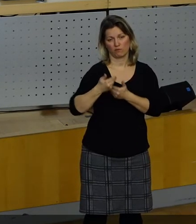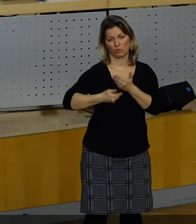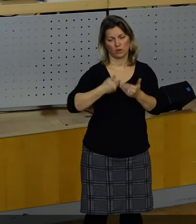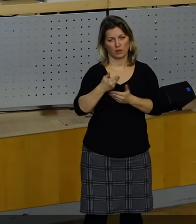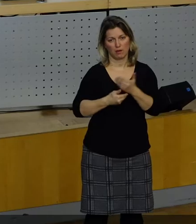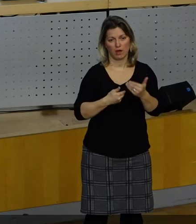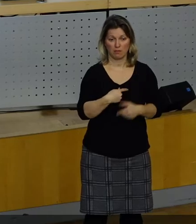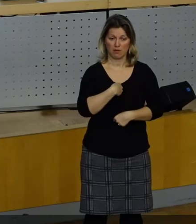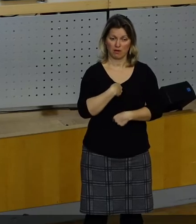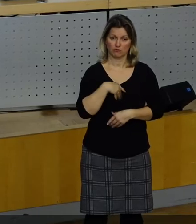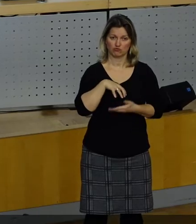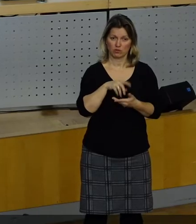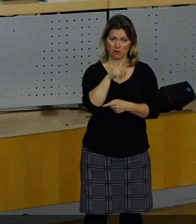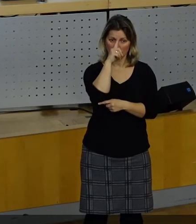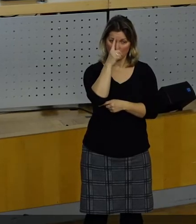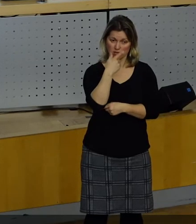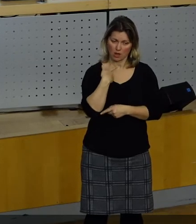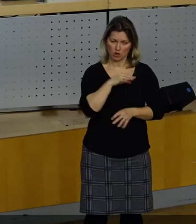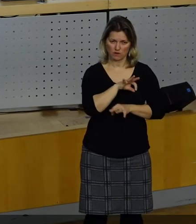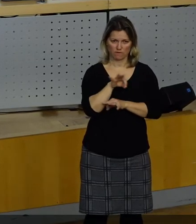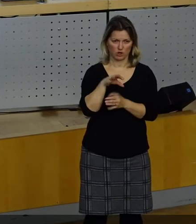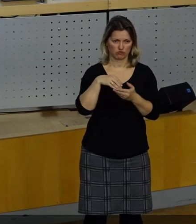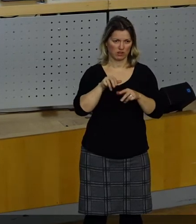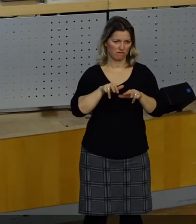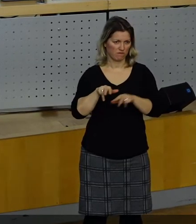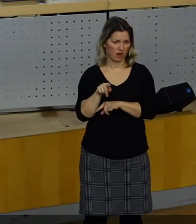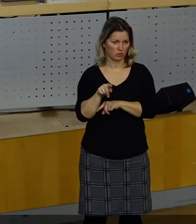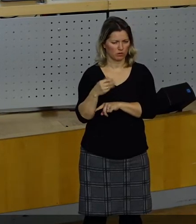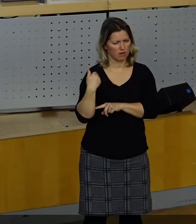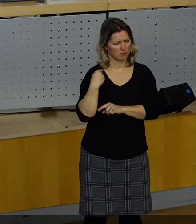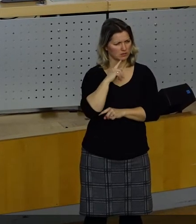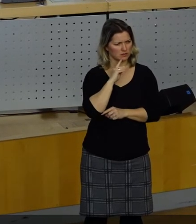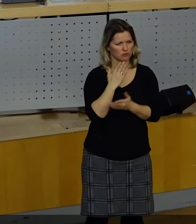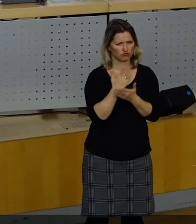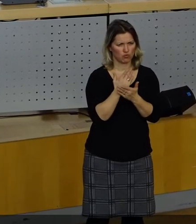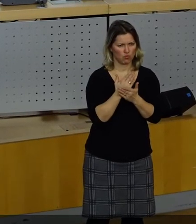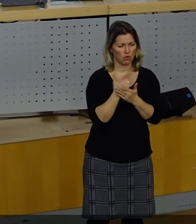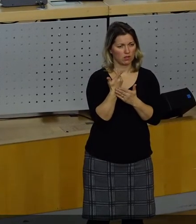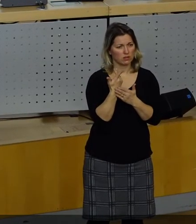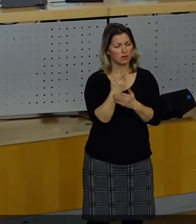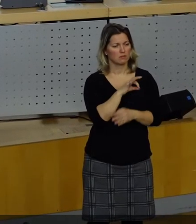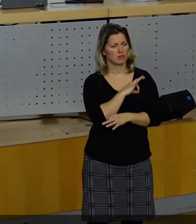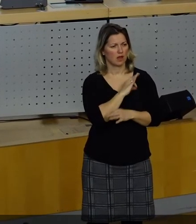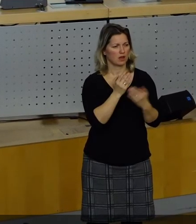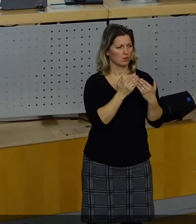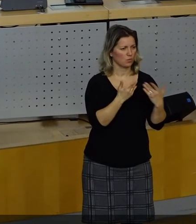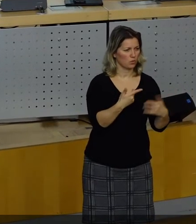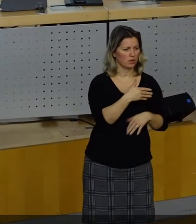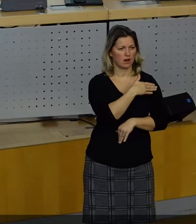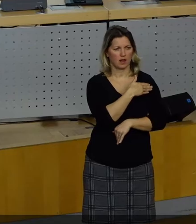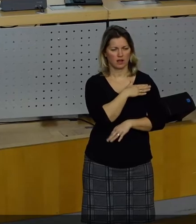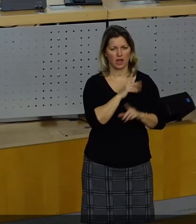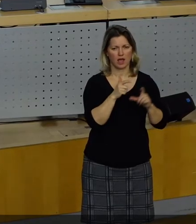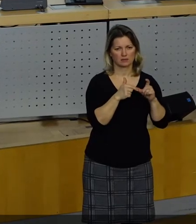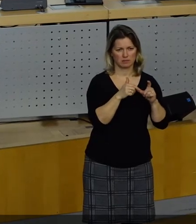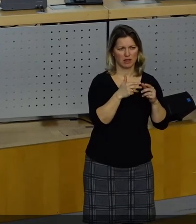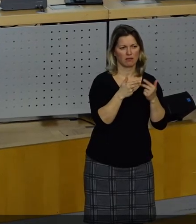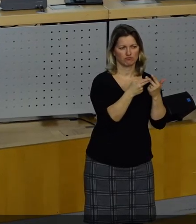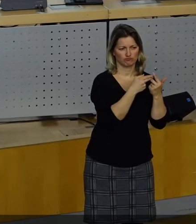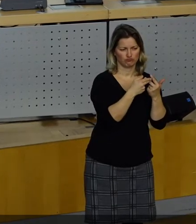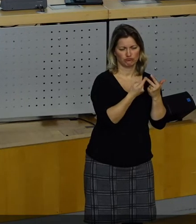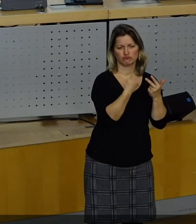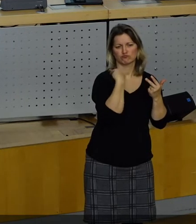Stadtrat, aber insbesondere auch für die Stadtverwaltung. Und es wurde gerade schon erwähnt, Grüne, Linke und SPD haben in der letzten Legislatur einen entsprechenden Antrag